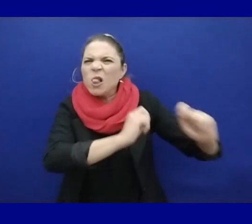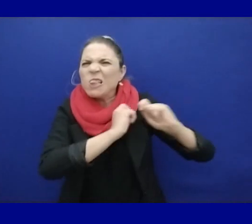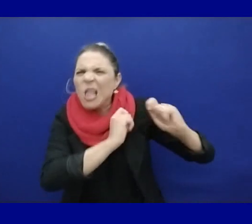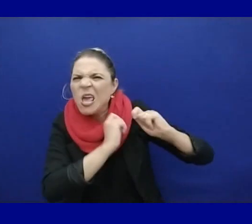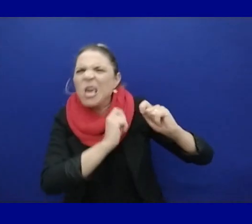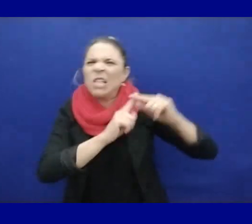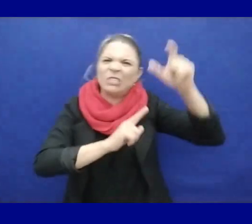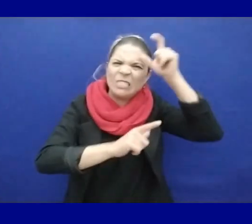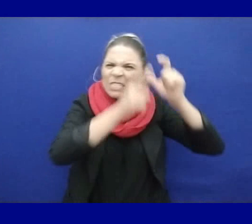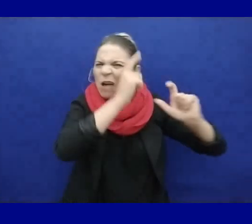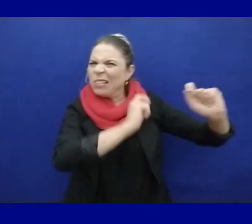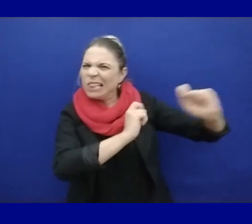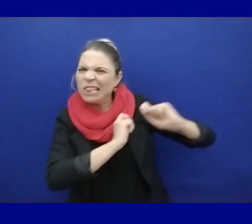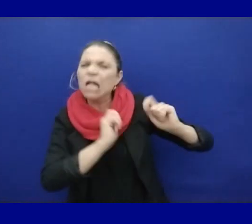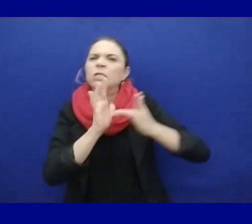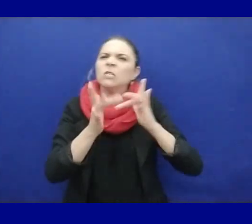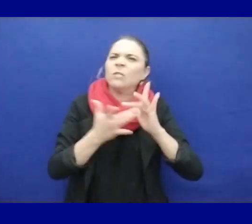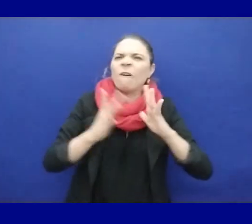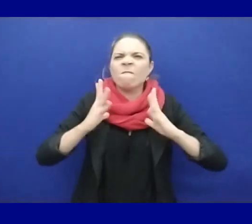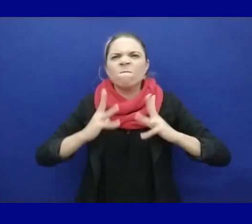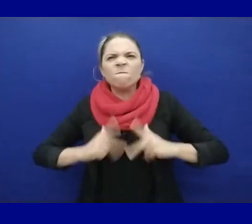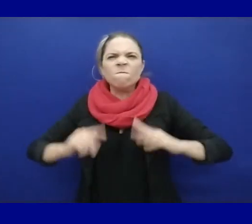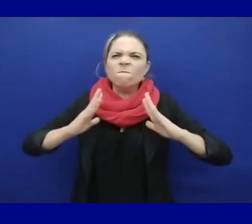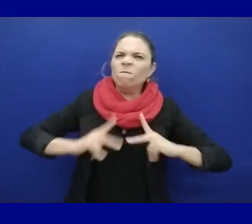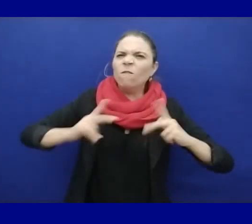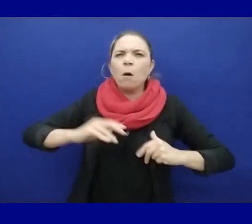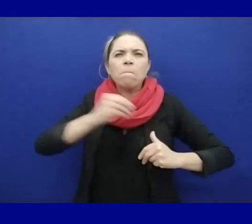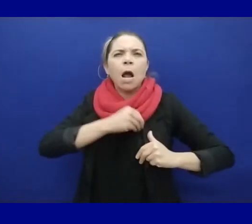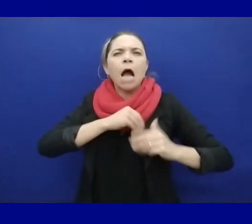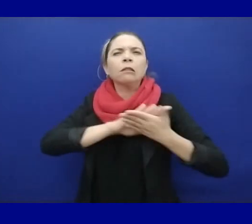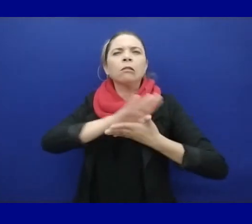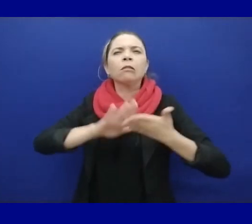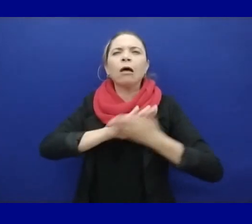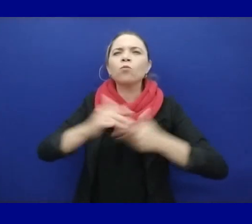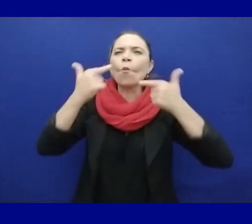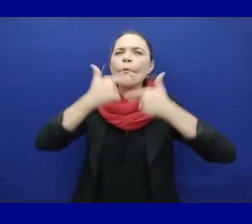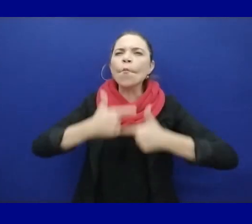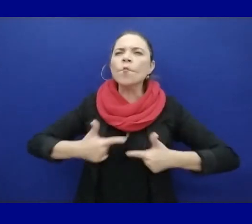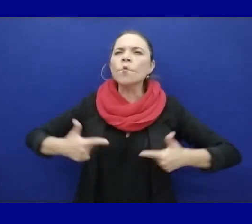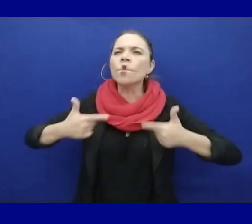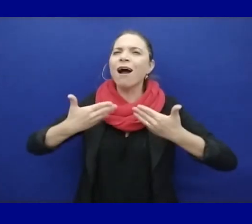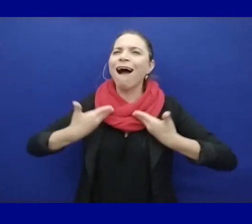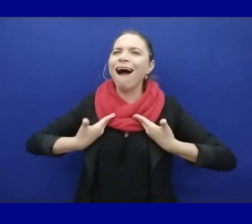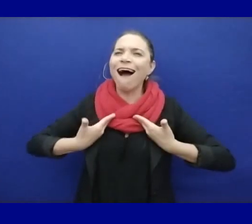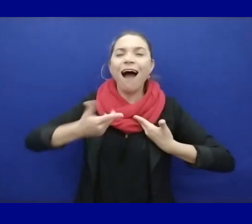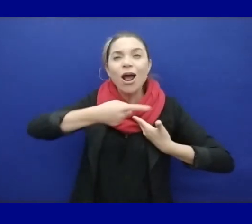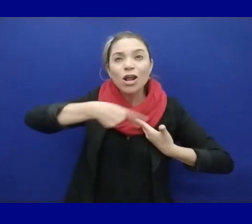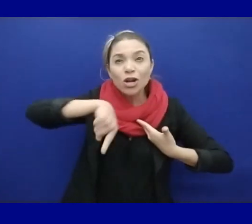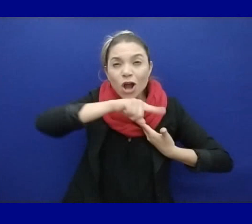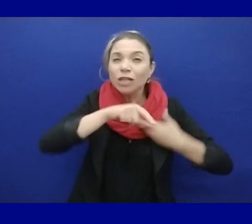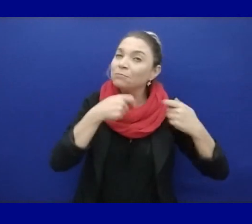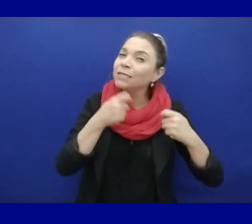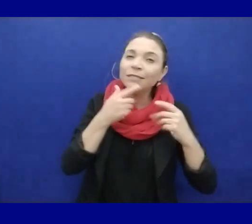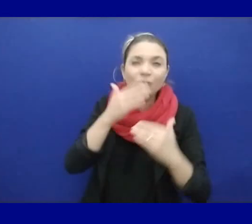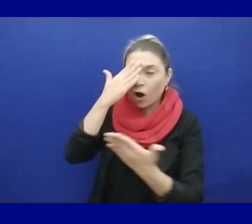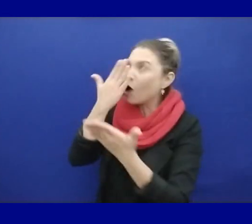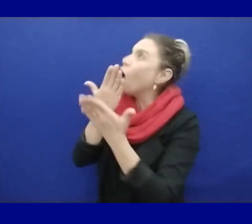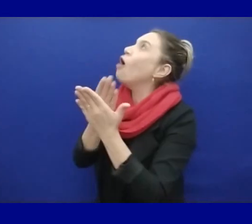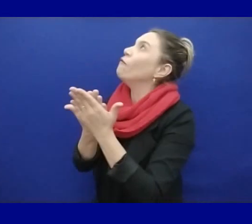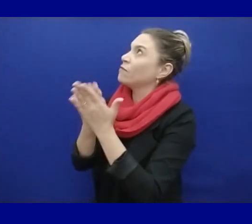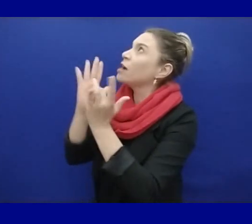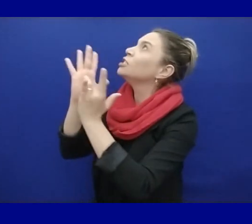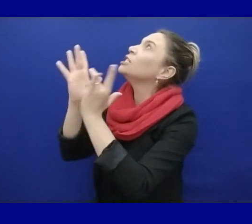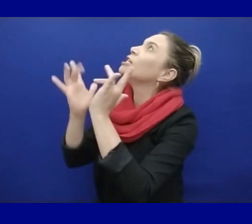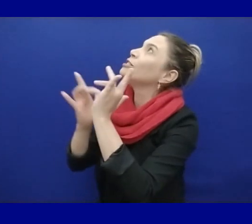mas sem pecado. Acheguemo-nos, portanto, confiadamente junto ao trono da graça, a fim